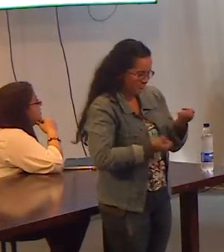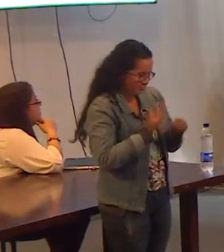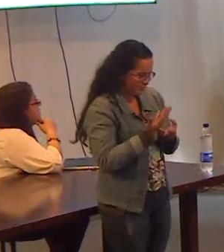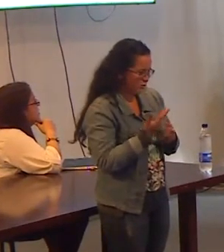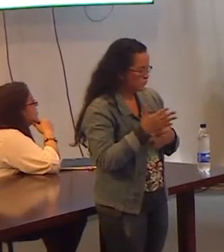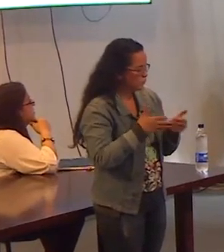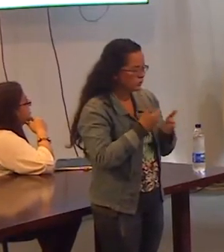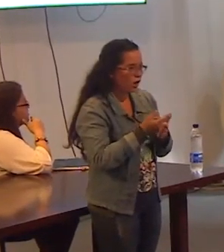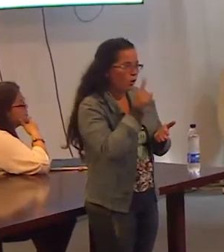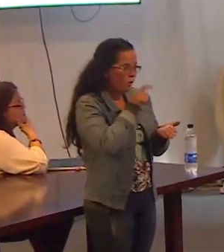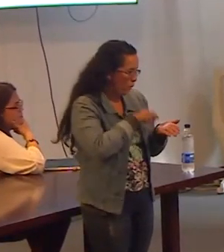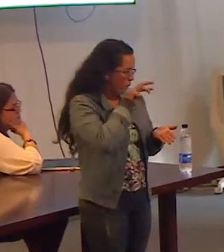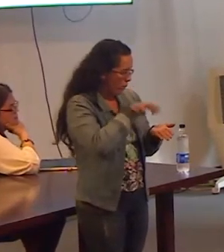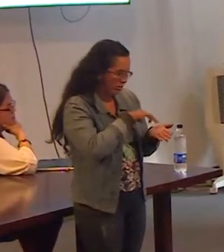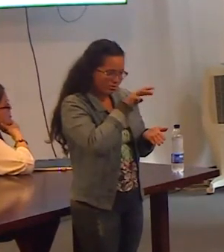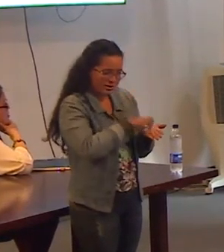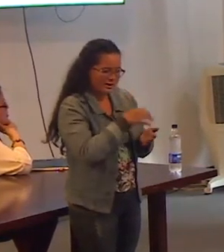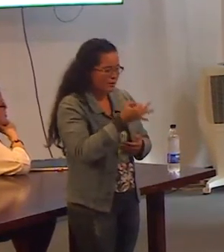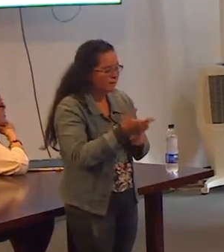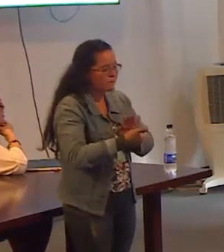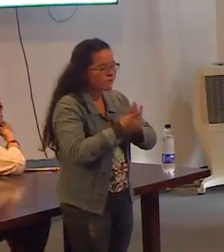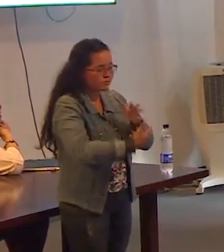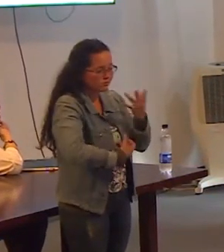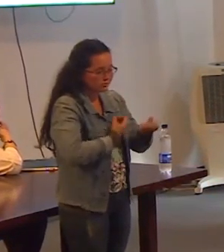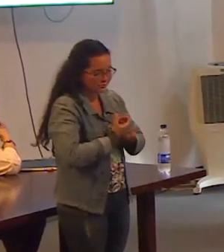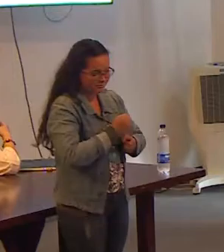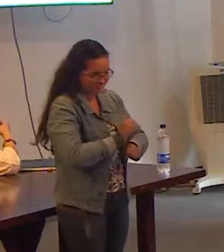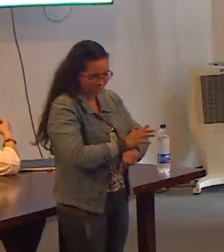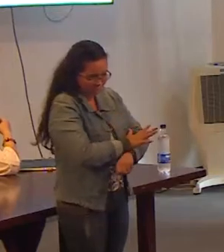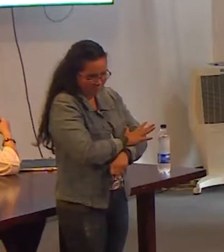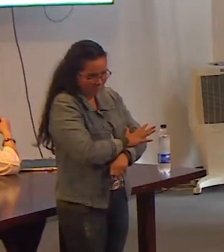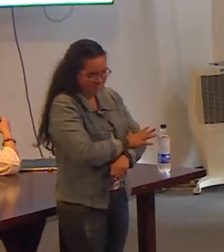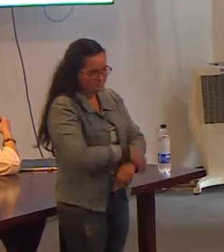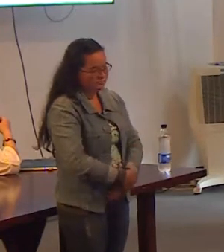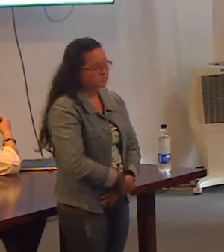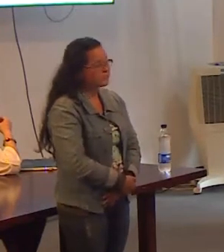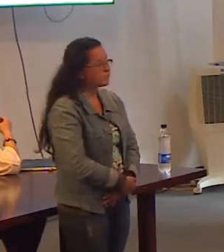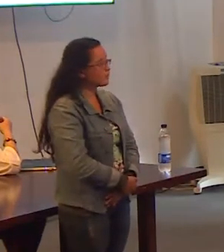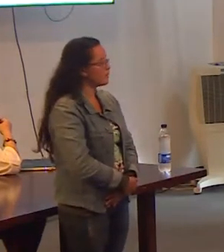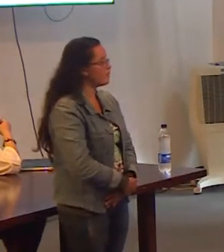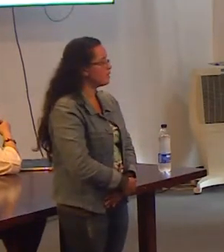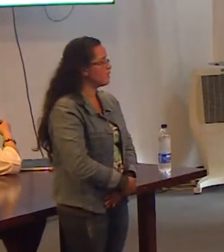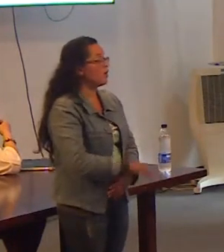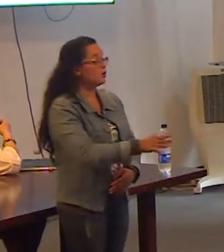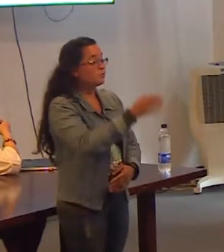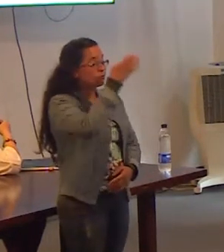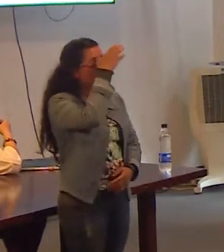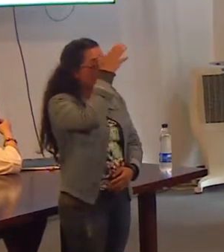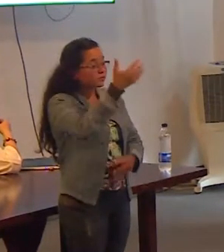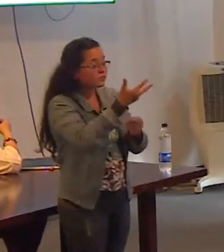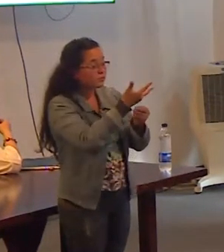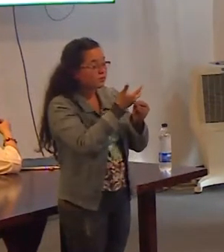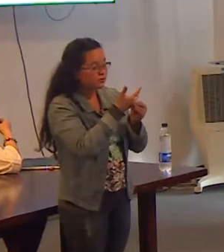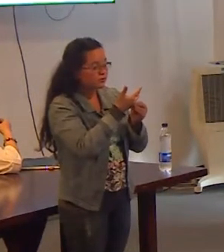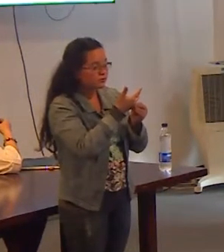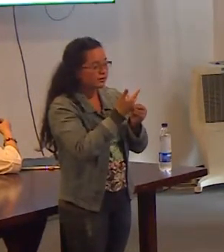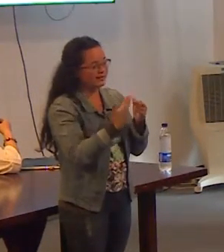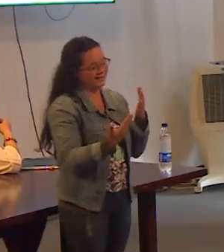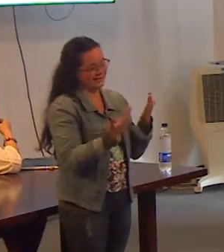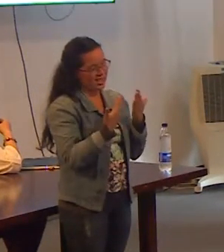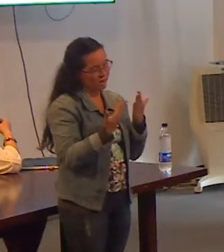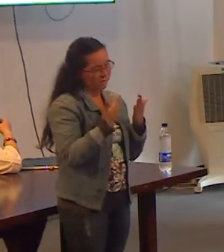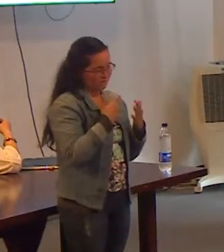Sistematizarte a través de todos estos autores creó una concepción de arte teniendo en cuenta también lo que